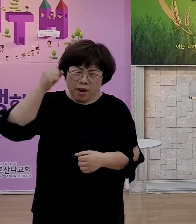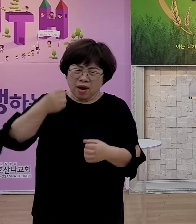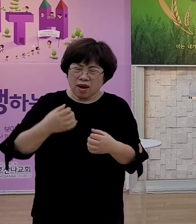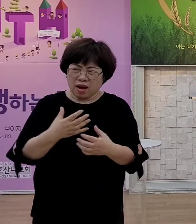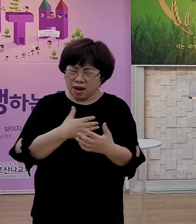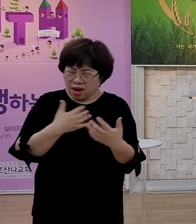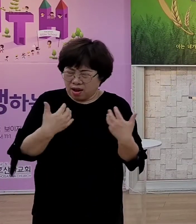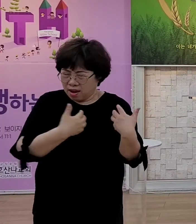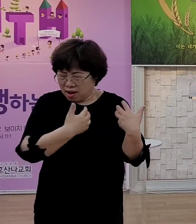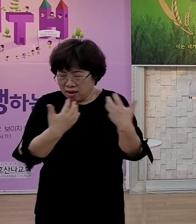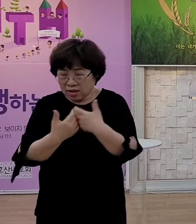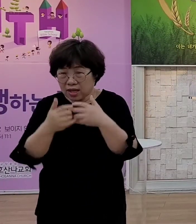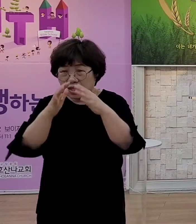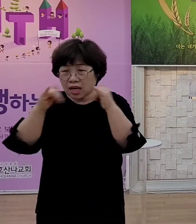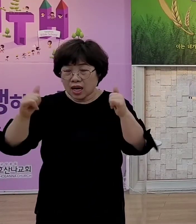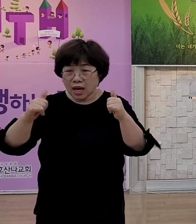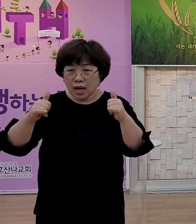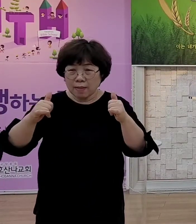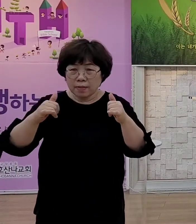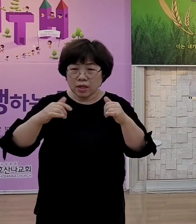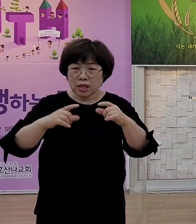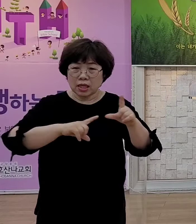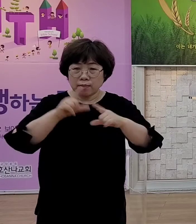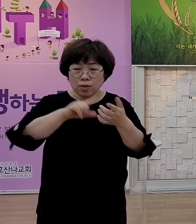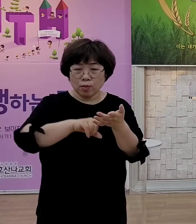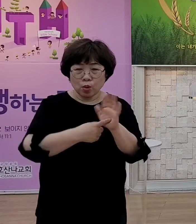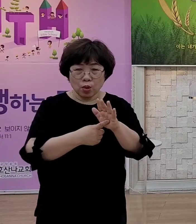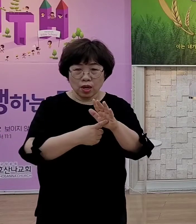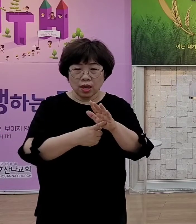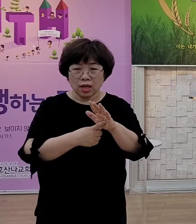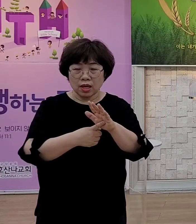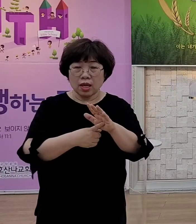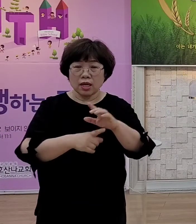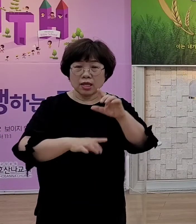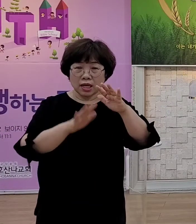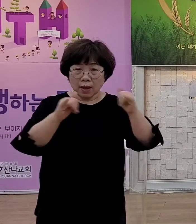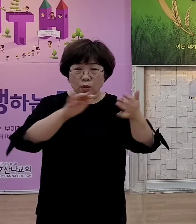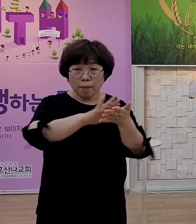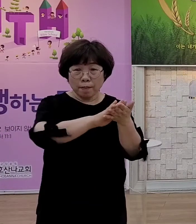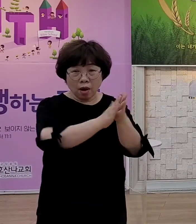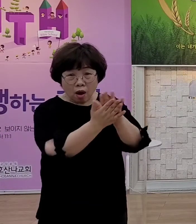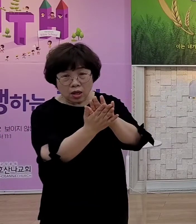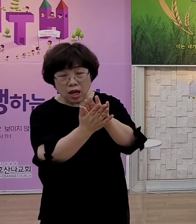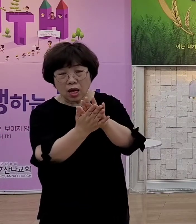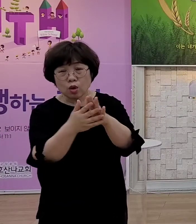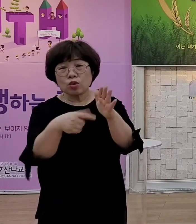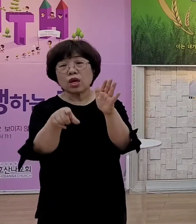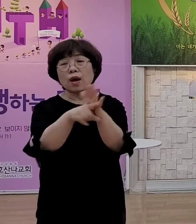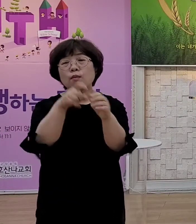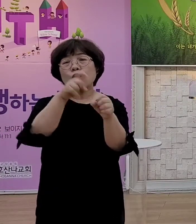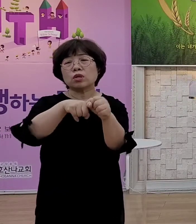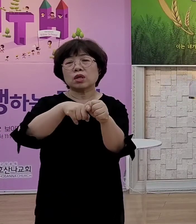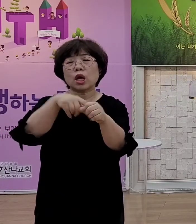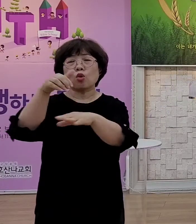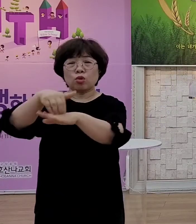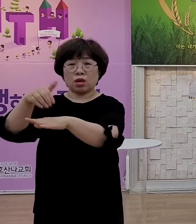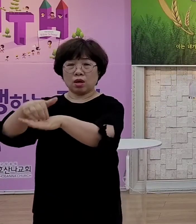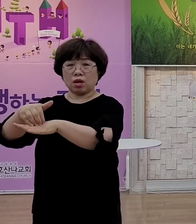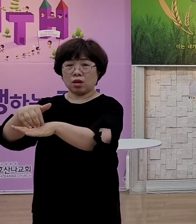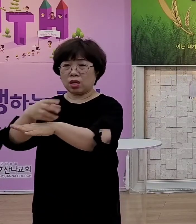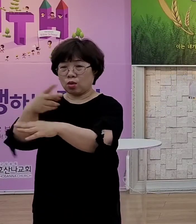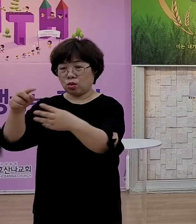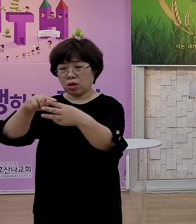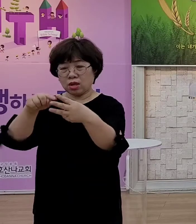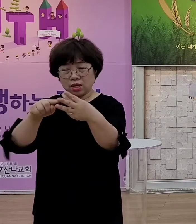자로, 기쁨을 표현하는 자로 변화시키기 위해서 훈련하기 위한 절기였다라는 것을 생각해 볼 때에, 다시 말하면 오늘